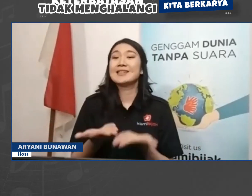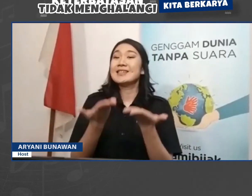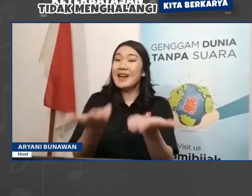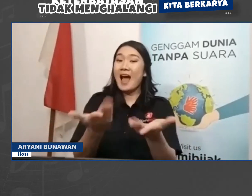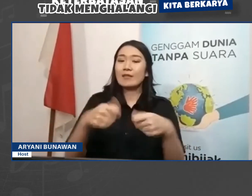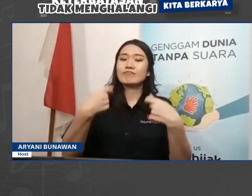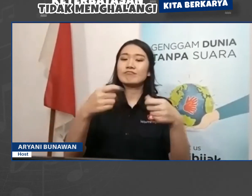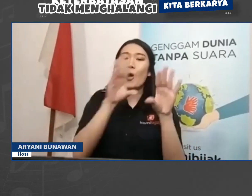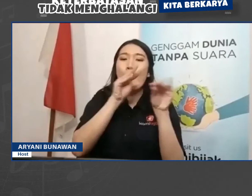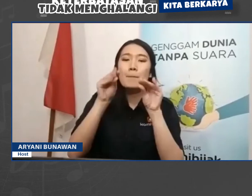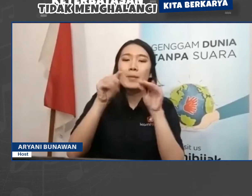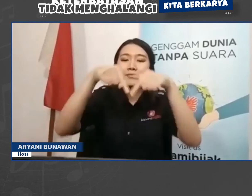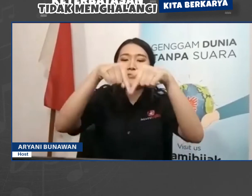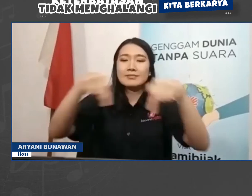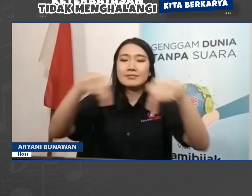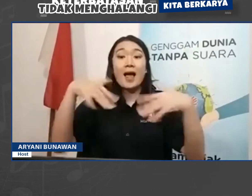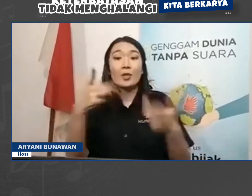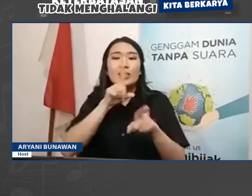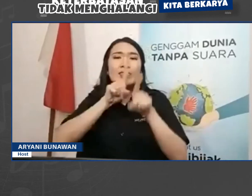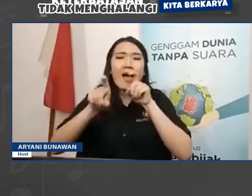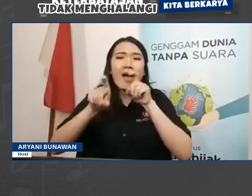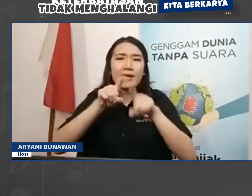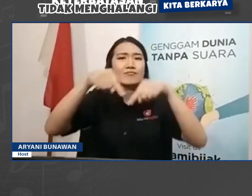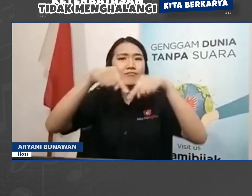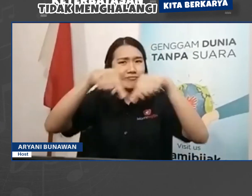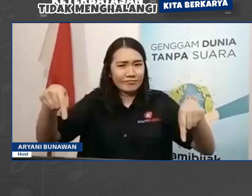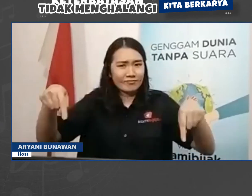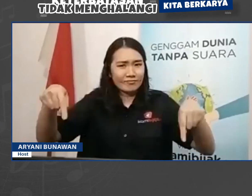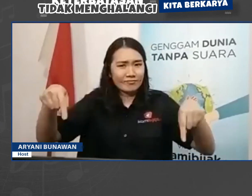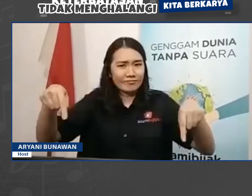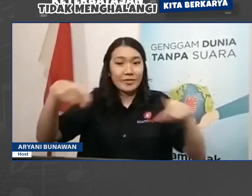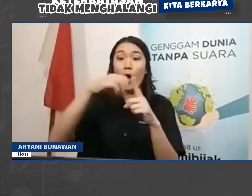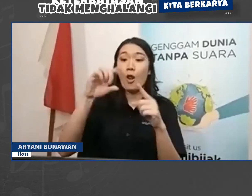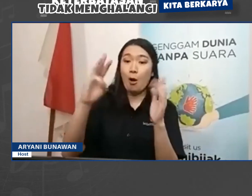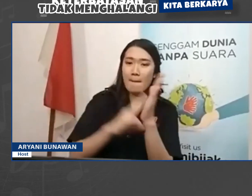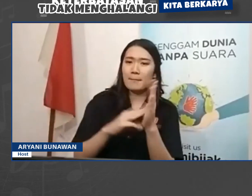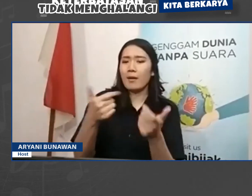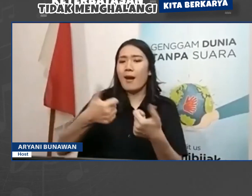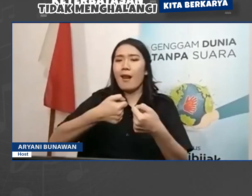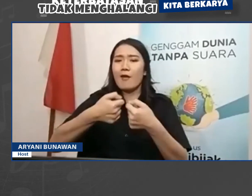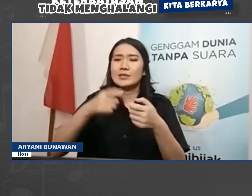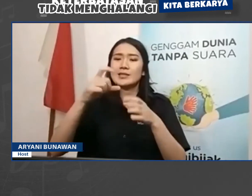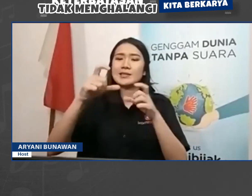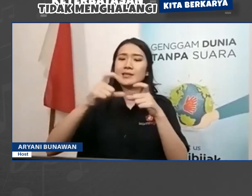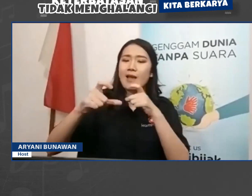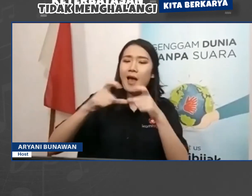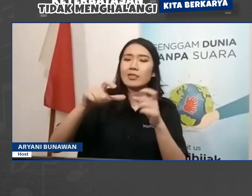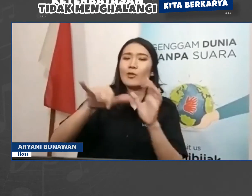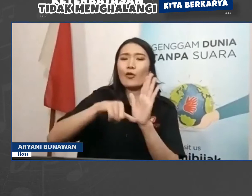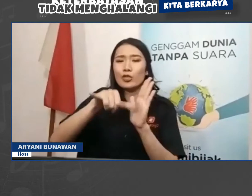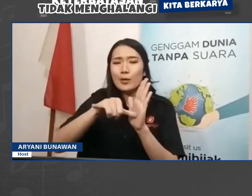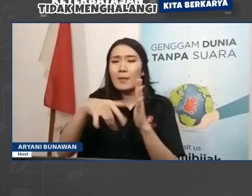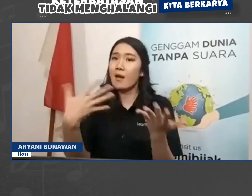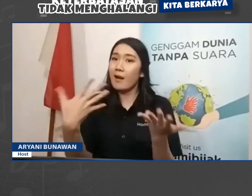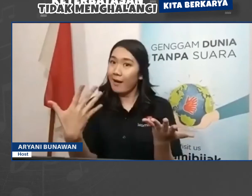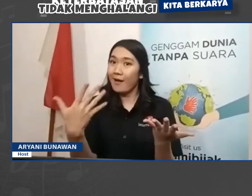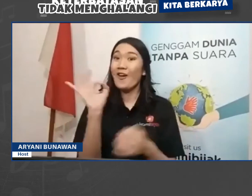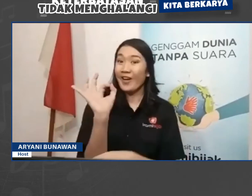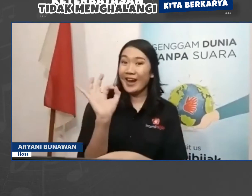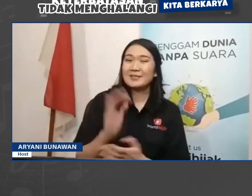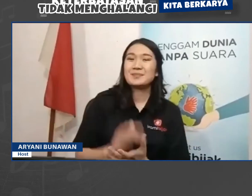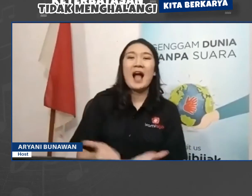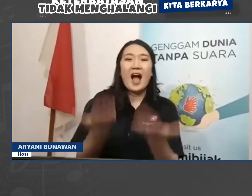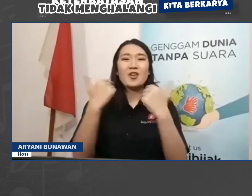semua bisa meneruskan perjuangan kita. Selama kita berbincang-bincang, teman-teman kalau ada komentar